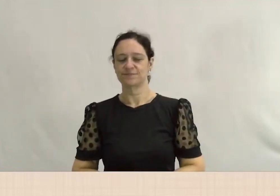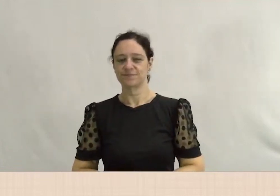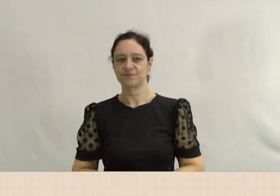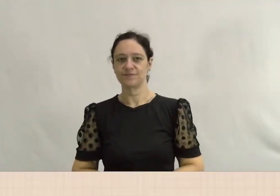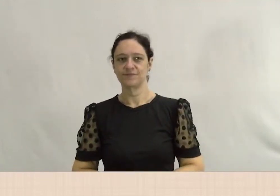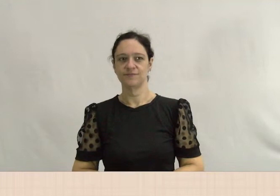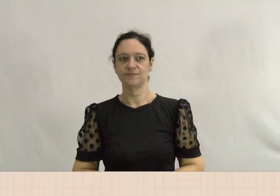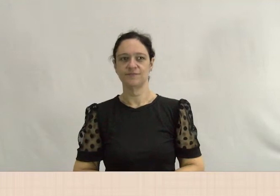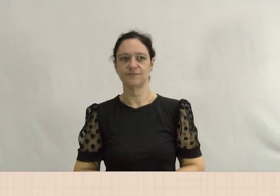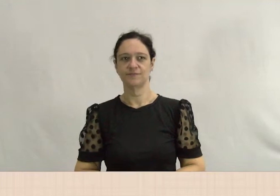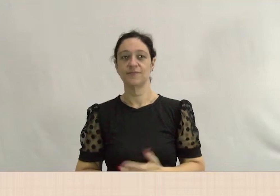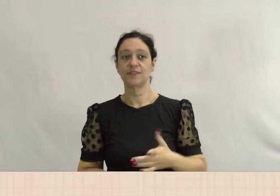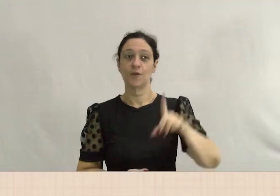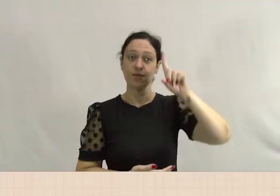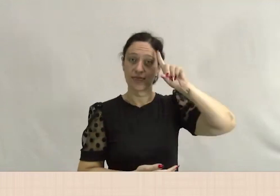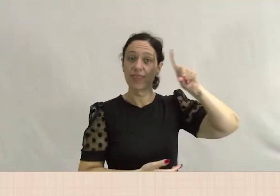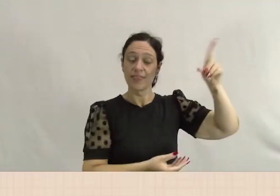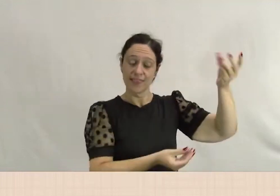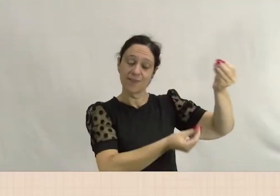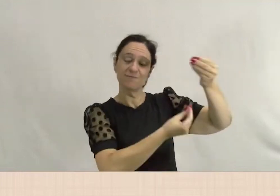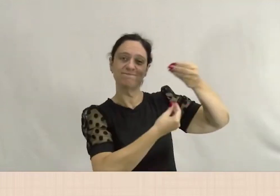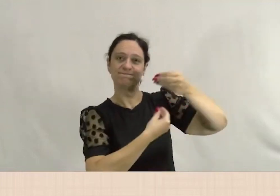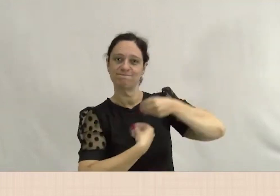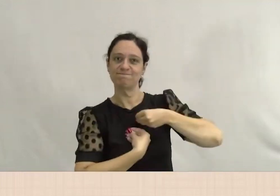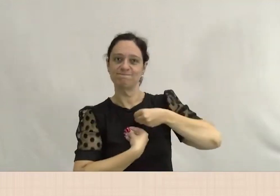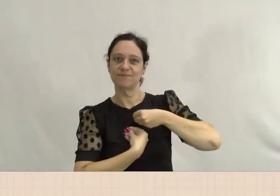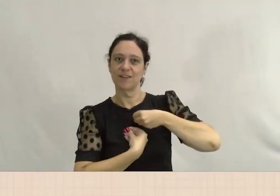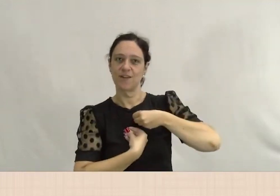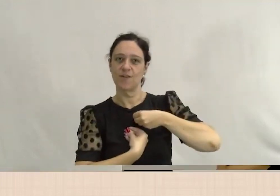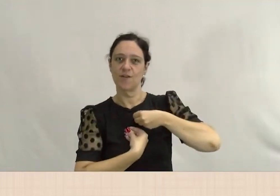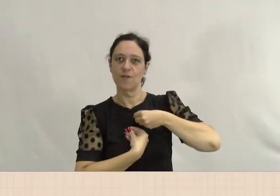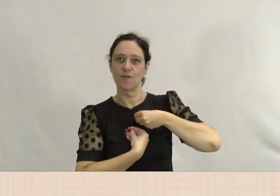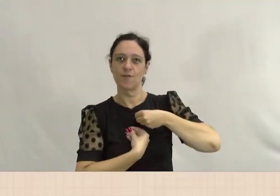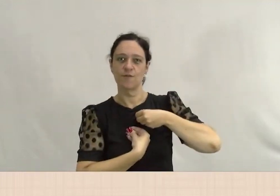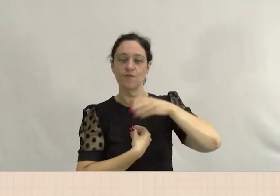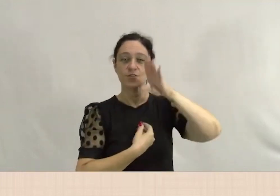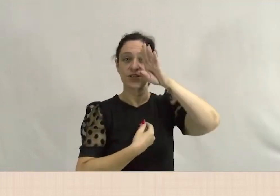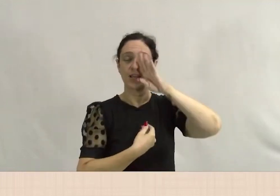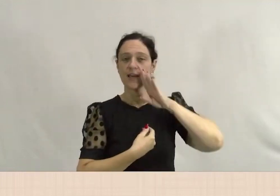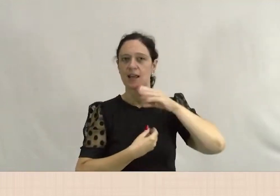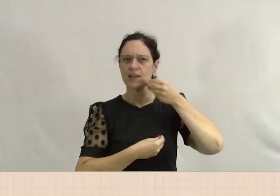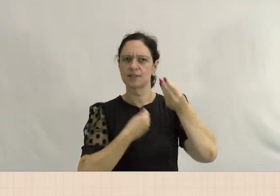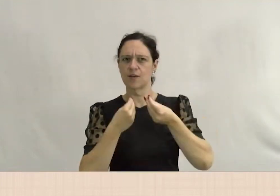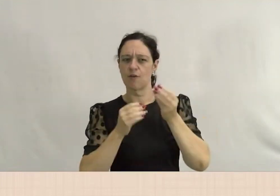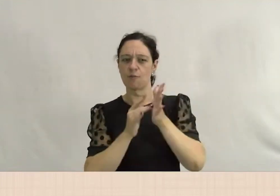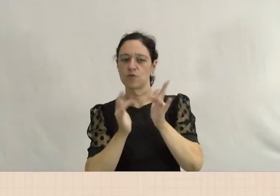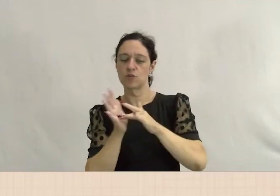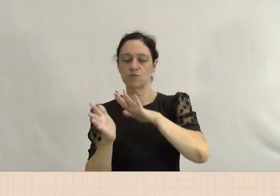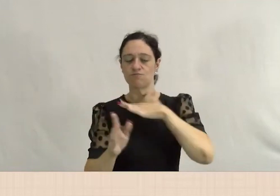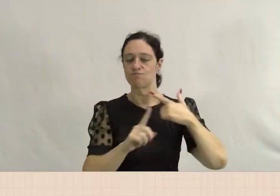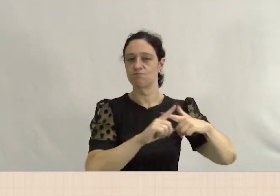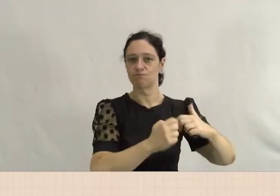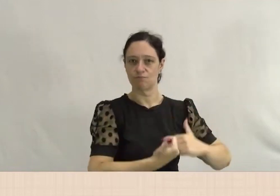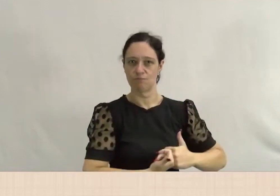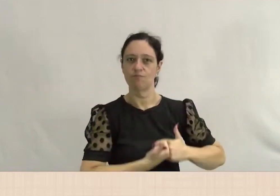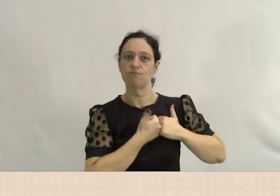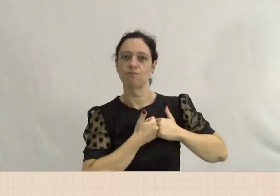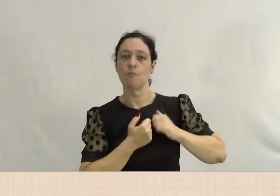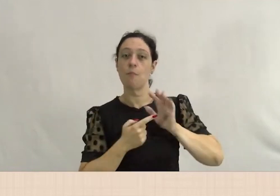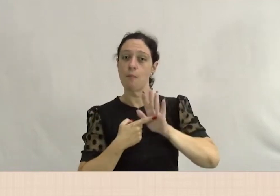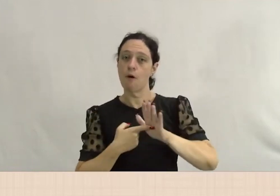Por sua graça, mediante a redenção, isso está em Romanos 3, dá uma olhada, Romanos